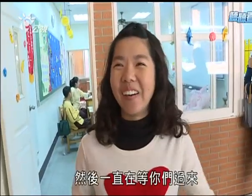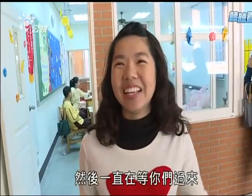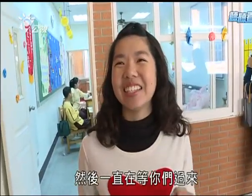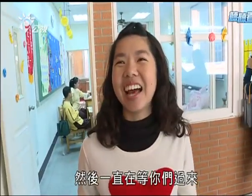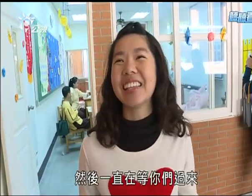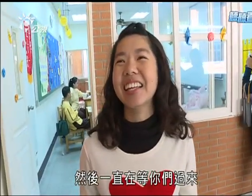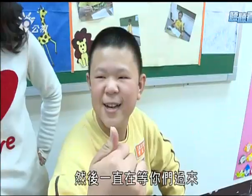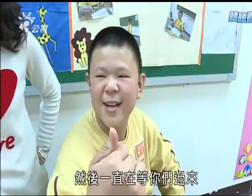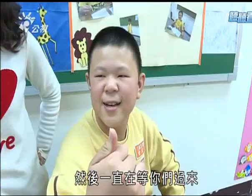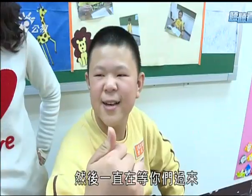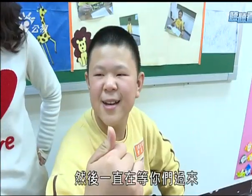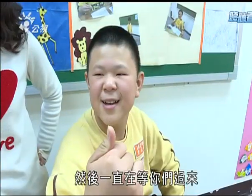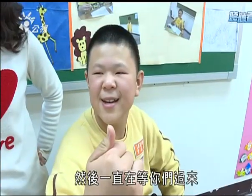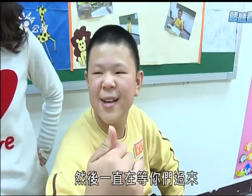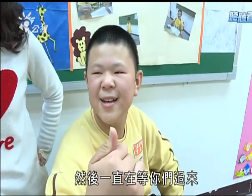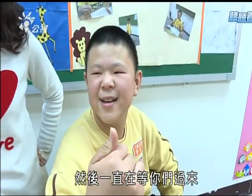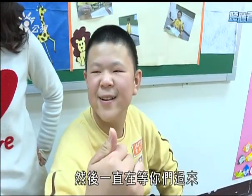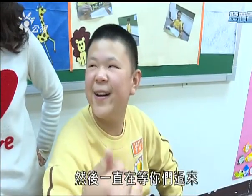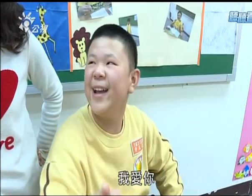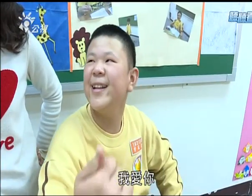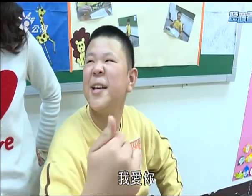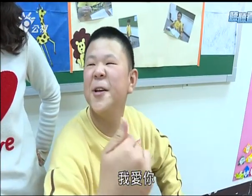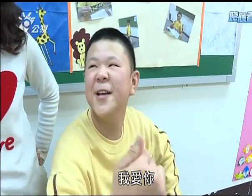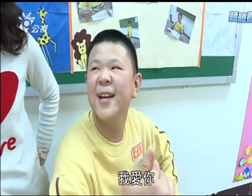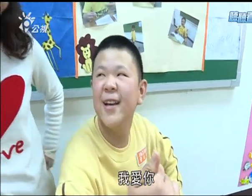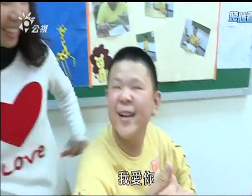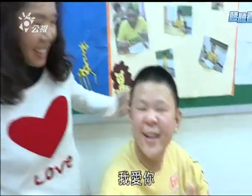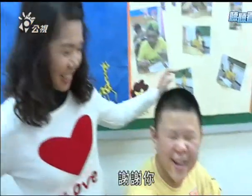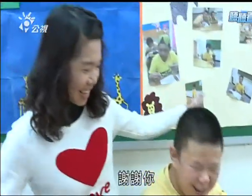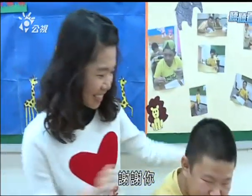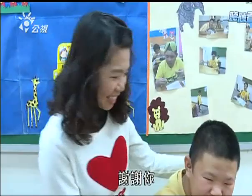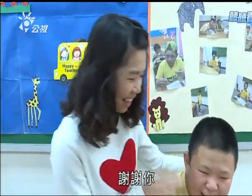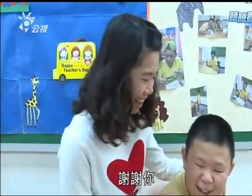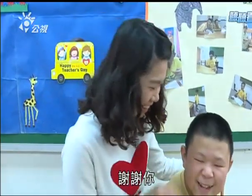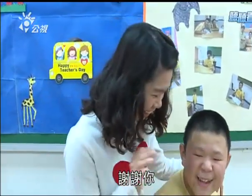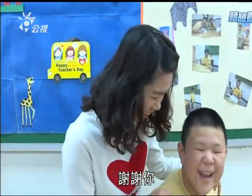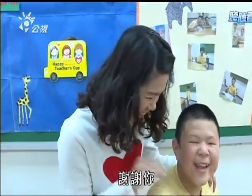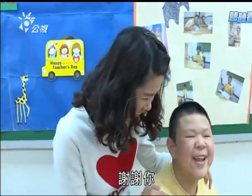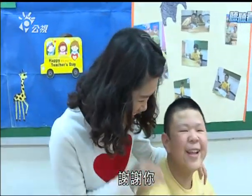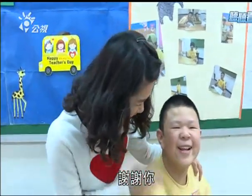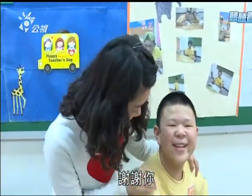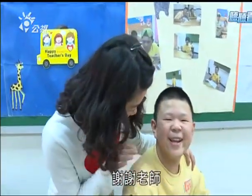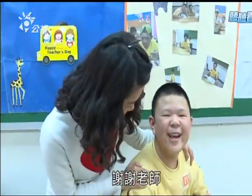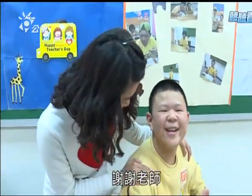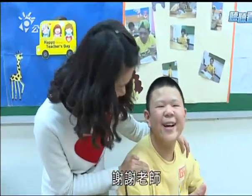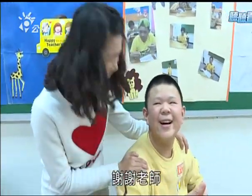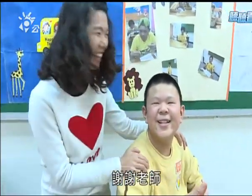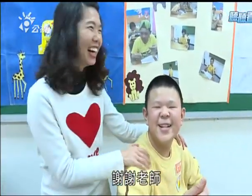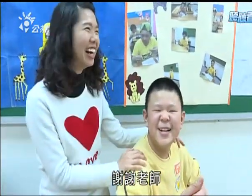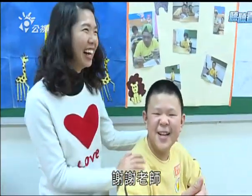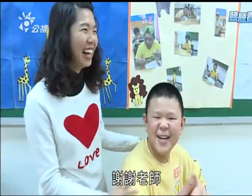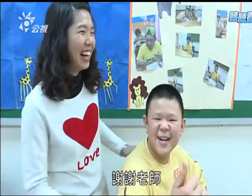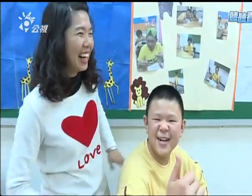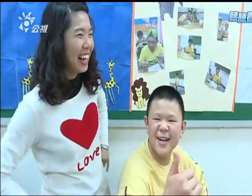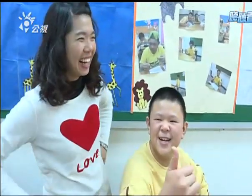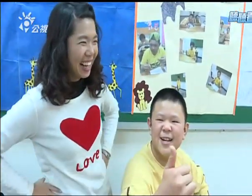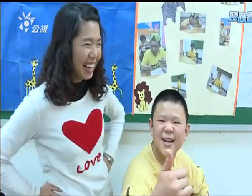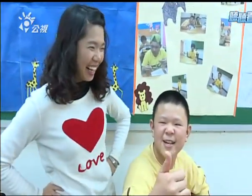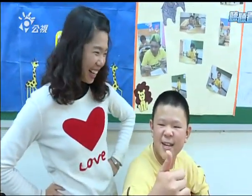一直在等你们过来。 我爱你。 谢谢你， 谢谢老师。 这是